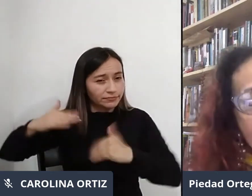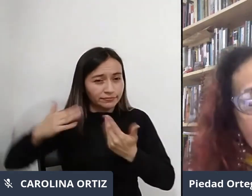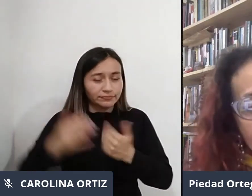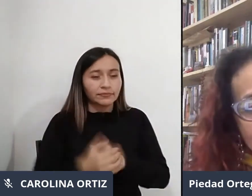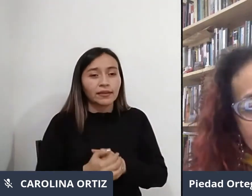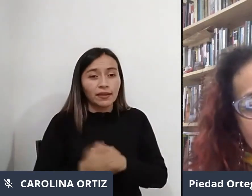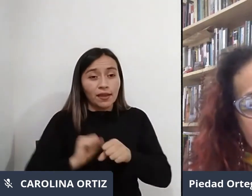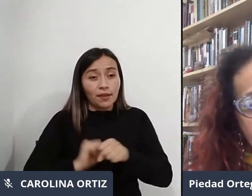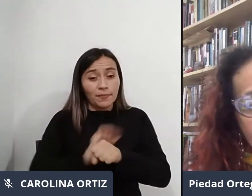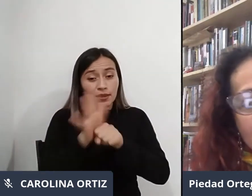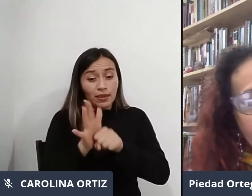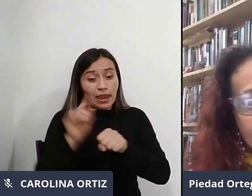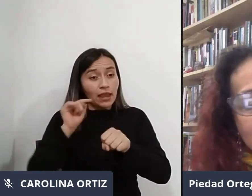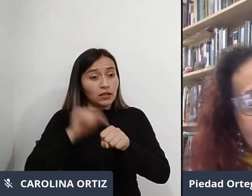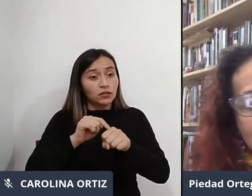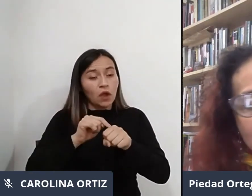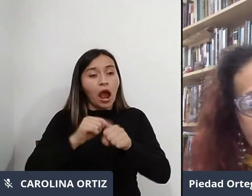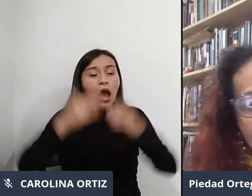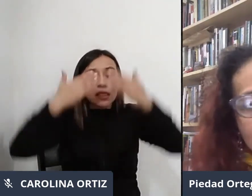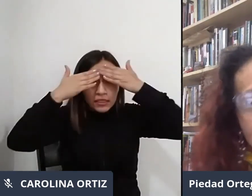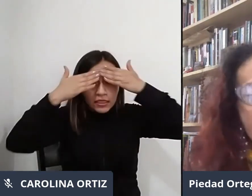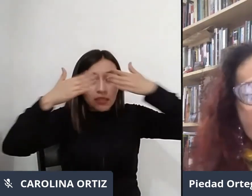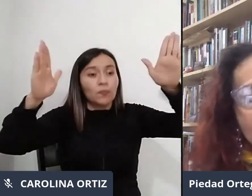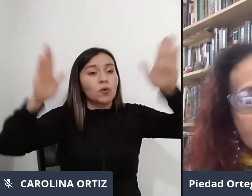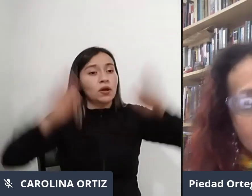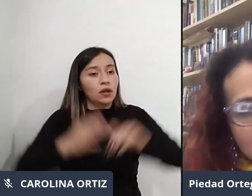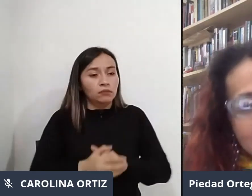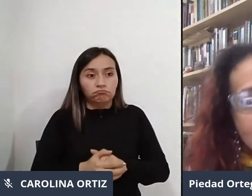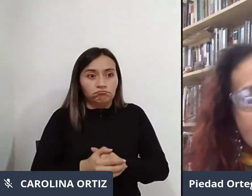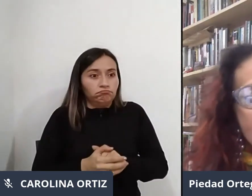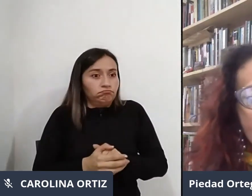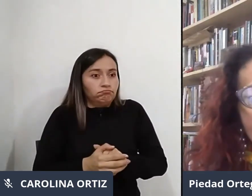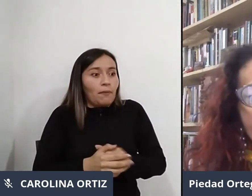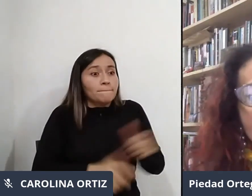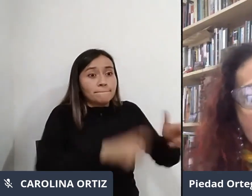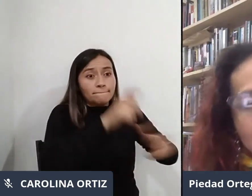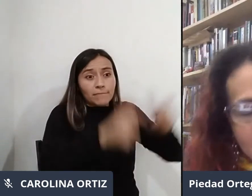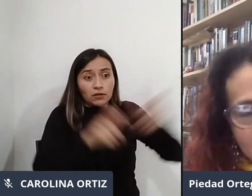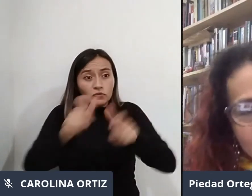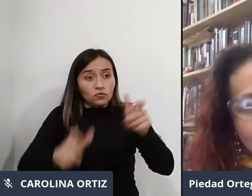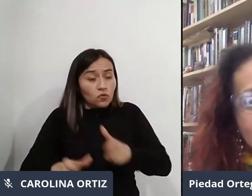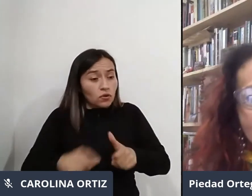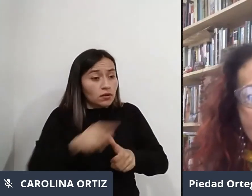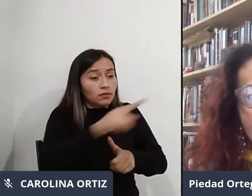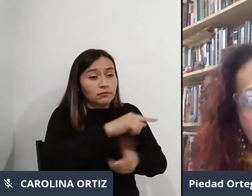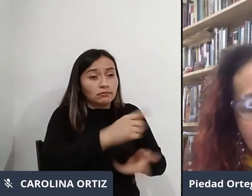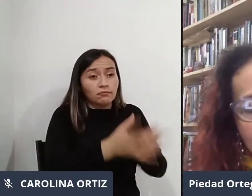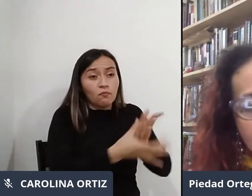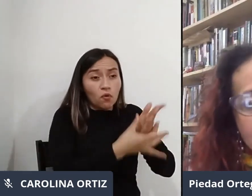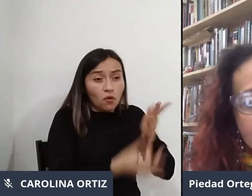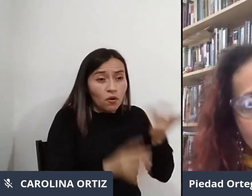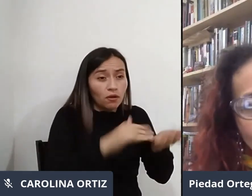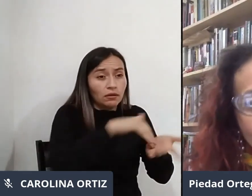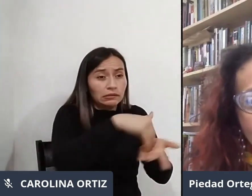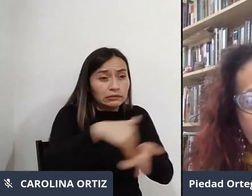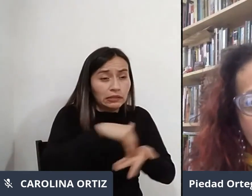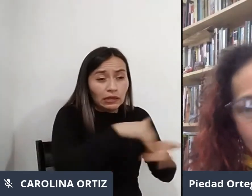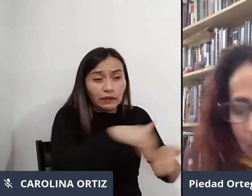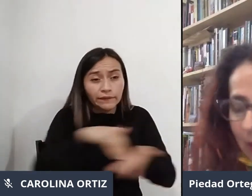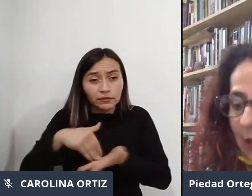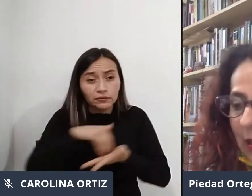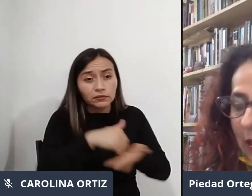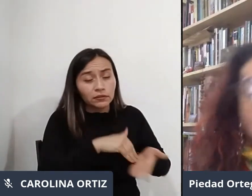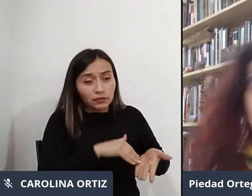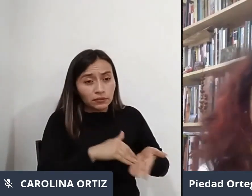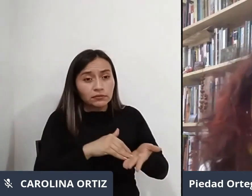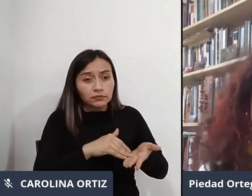no es democrática, porque la fragilidad, hay quienes son más frágiles, más vulnerados y más vulnerables que otros y que